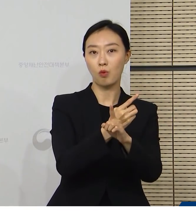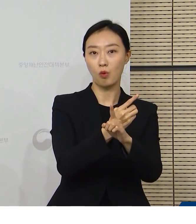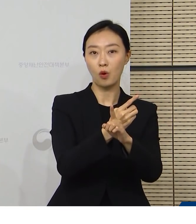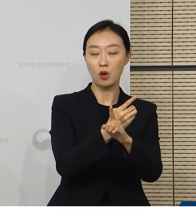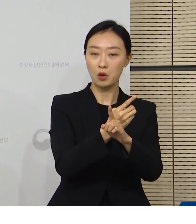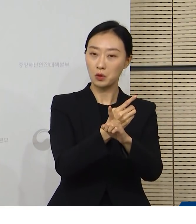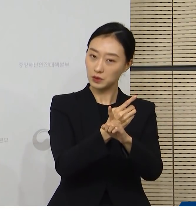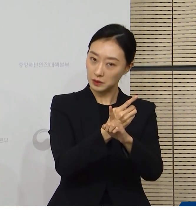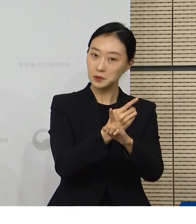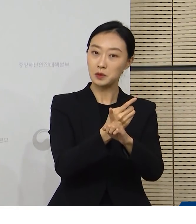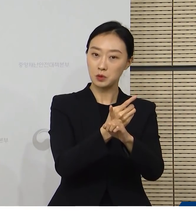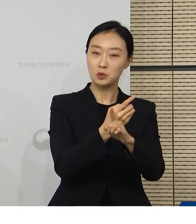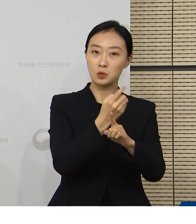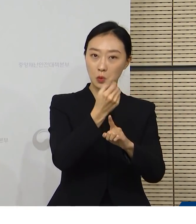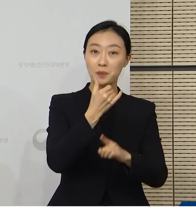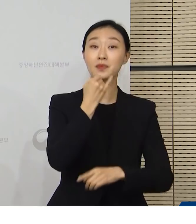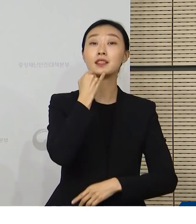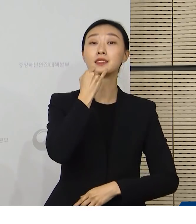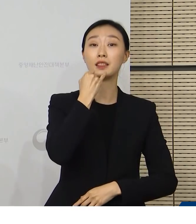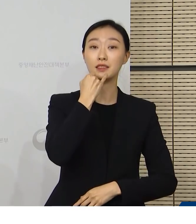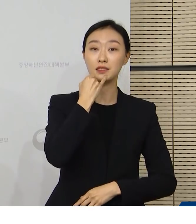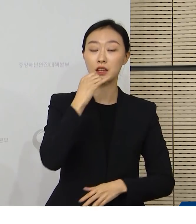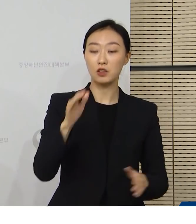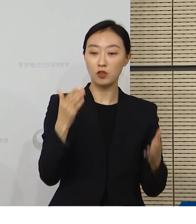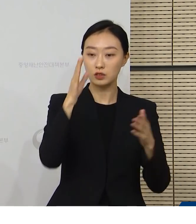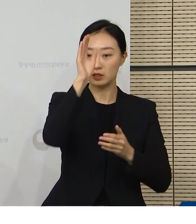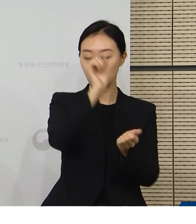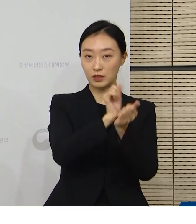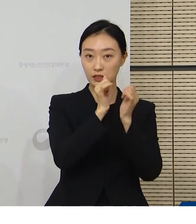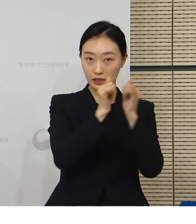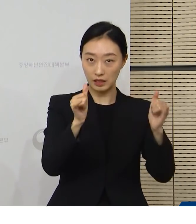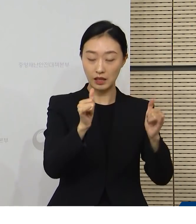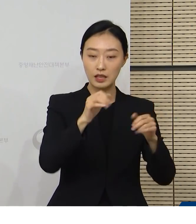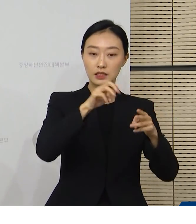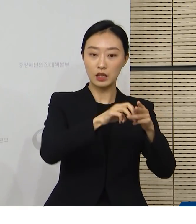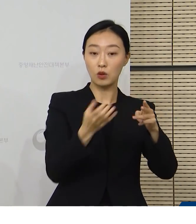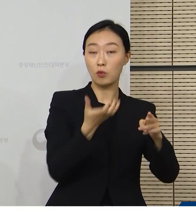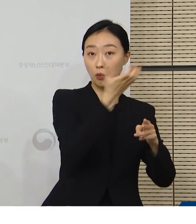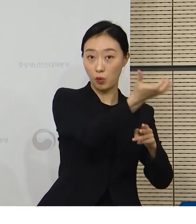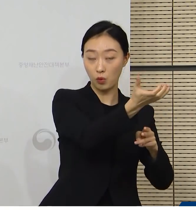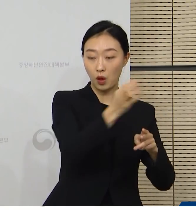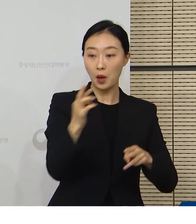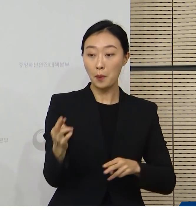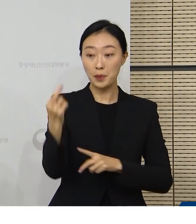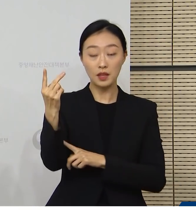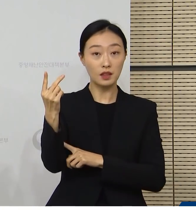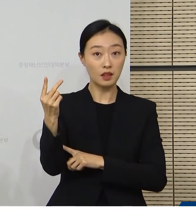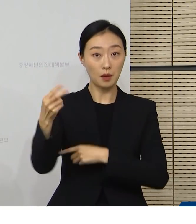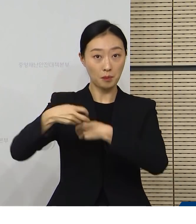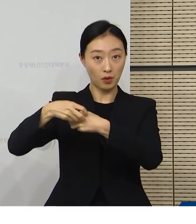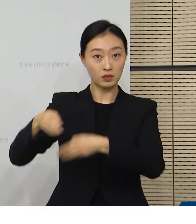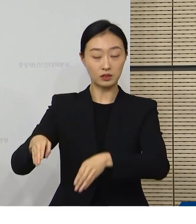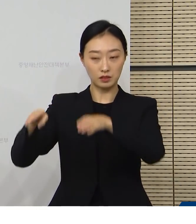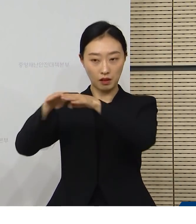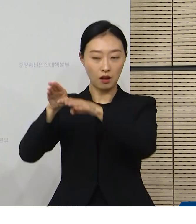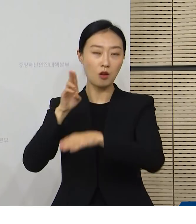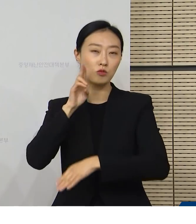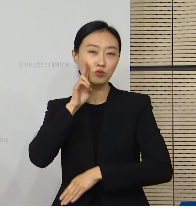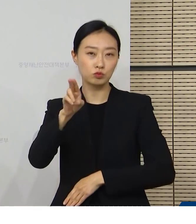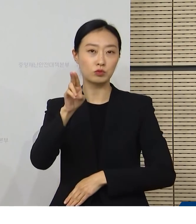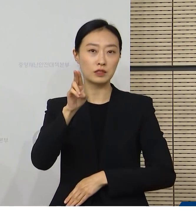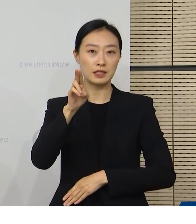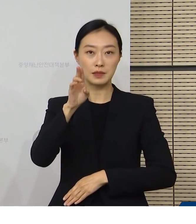상대적으로 덜 필요한 경증 환자들을 센터에 수용하고 빈 병상에는 중등도 이상 환자들을